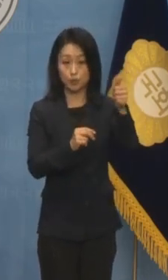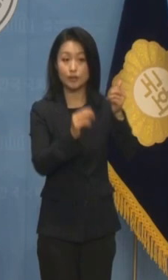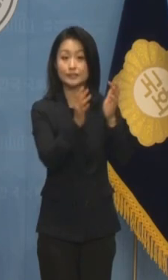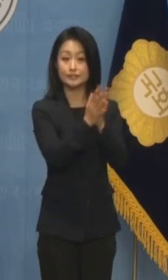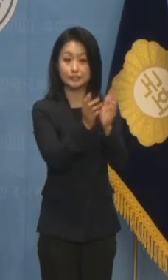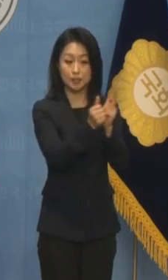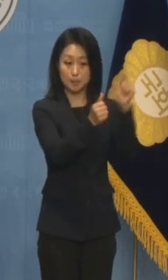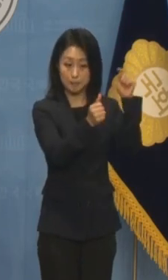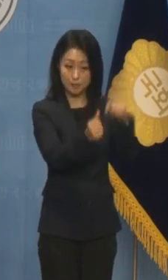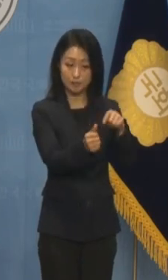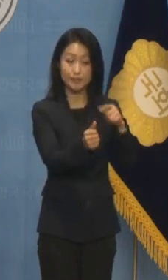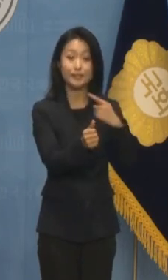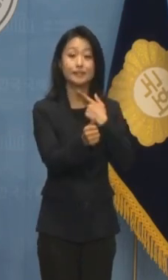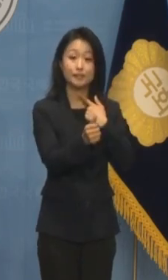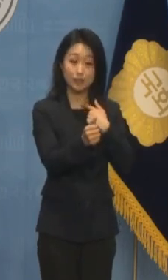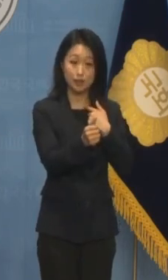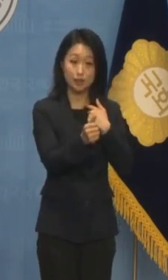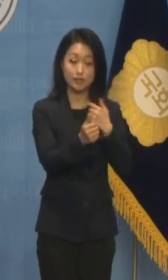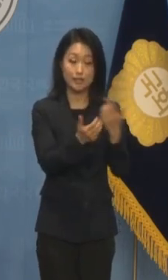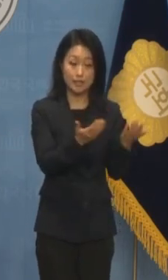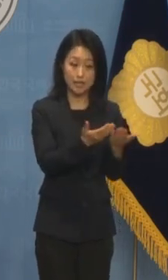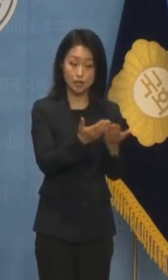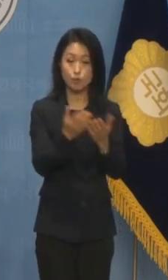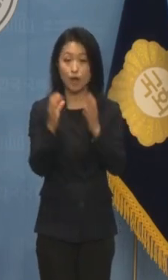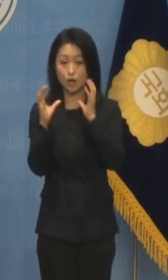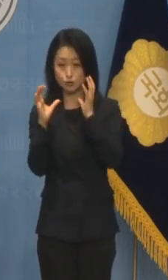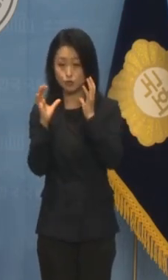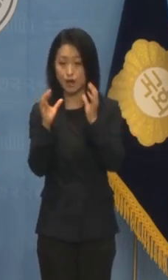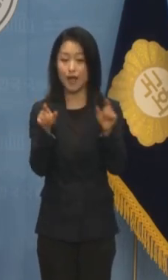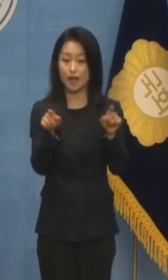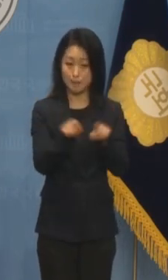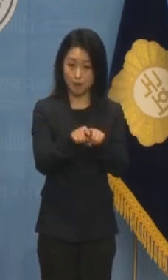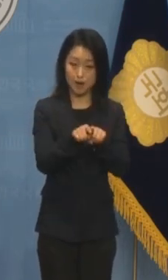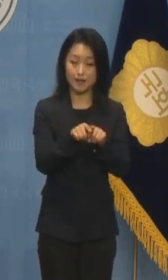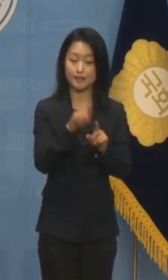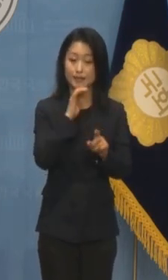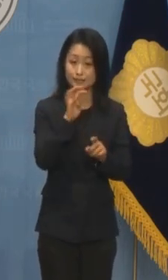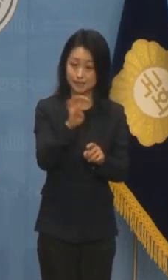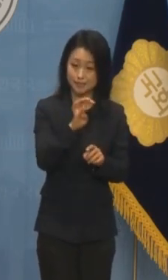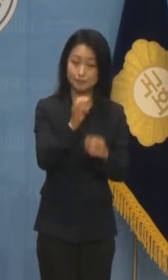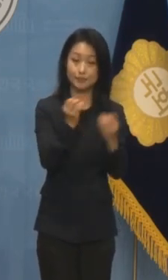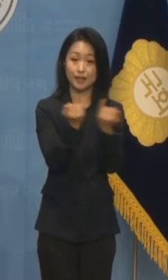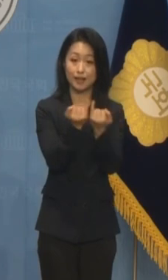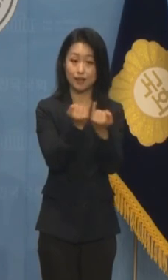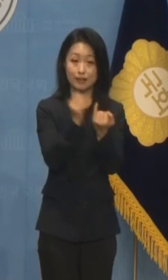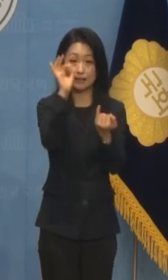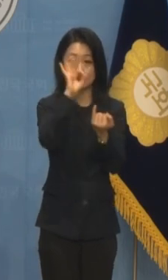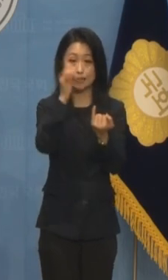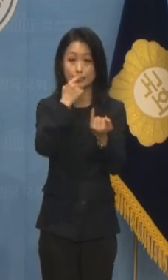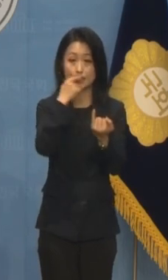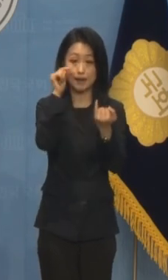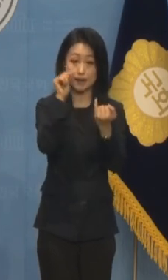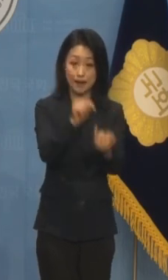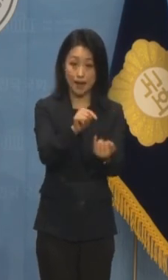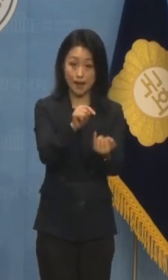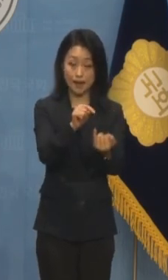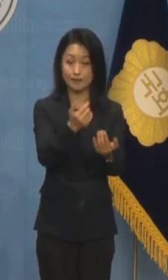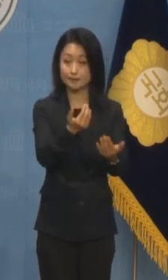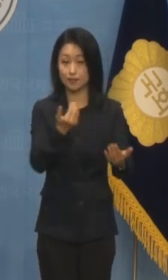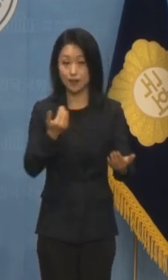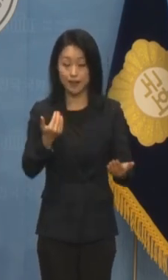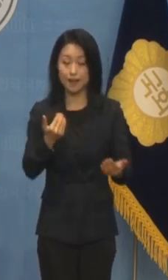직접 지시했다는 일과 육아를 병행한 40대 워킹맘을 찾아보라는 주문